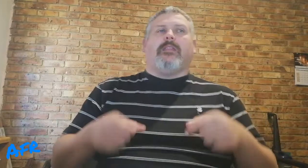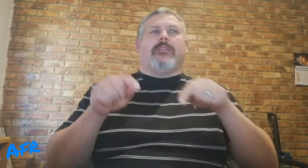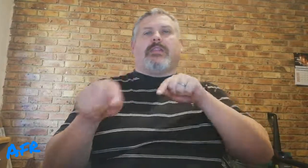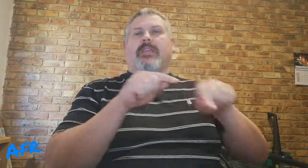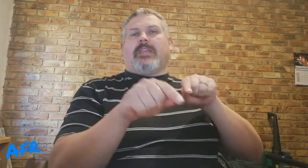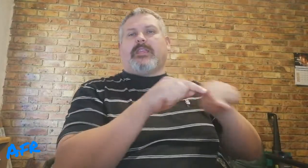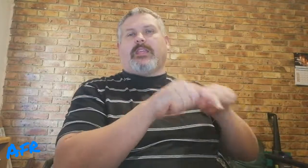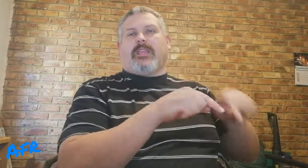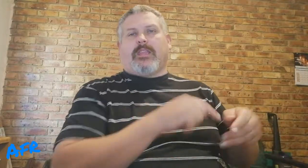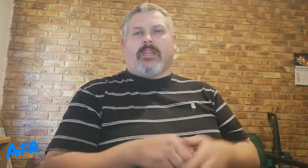het dit.